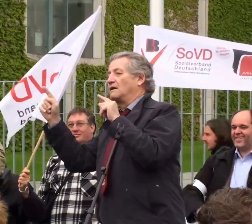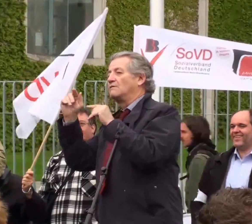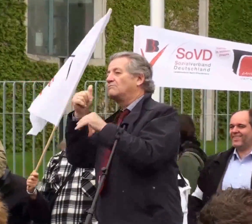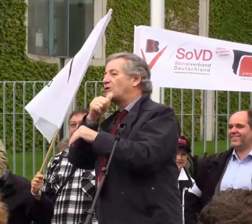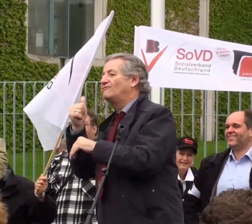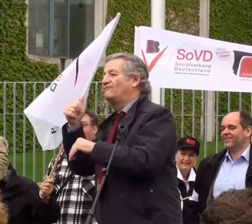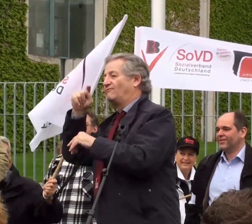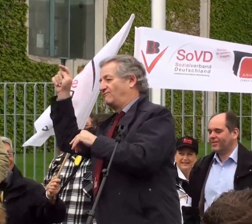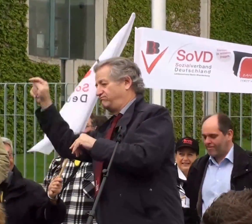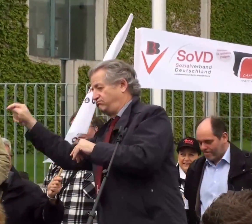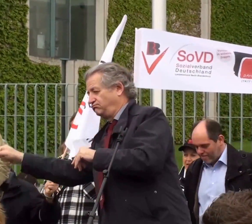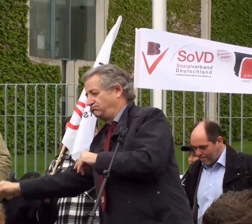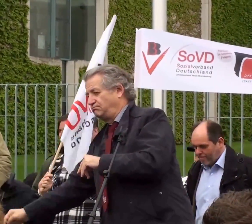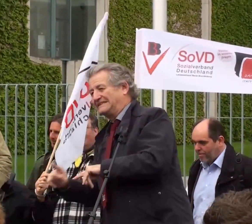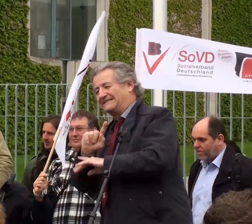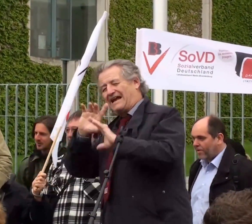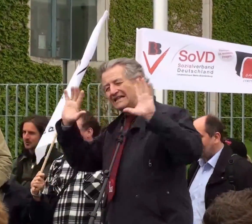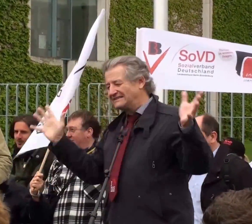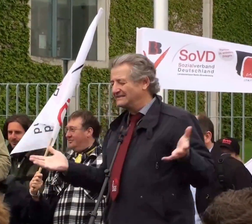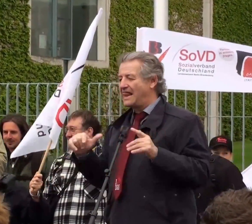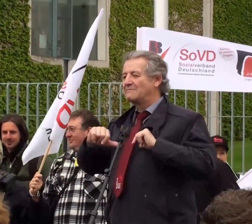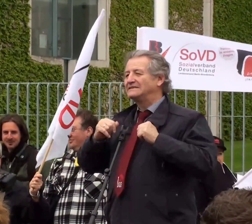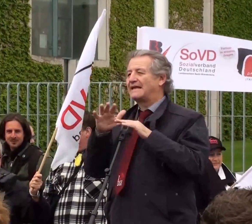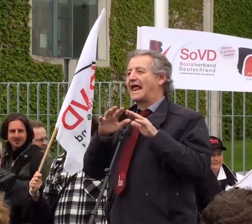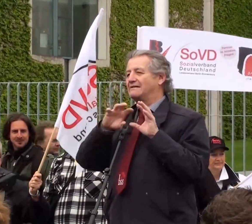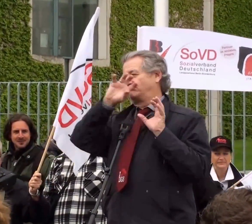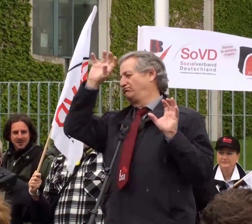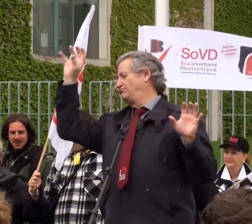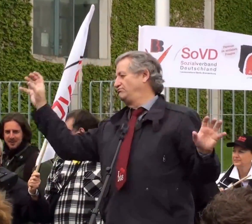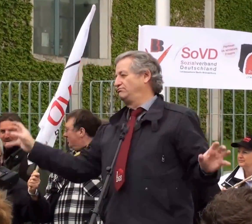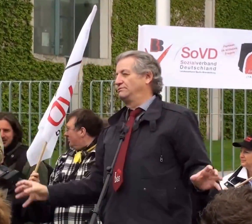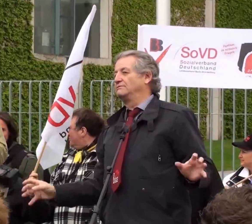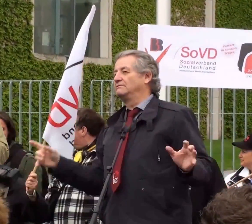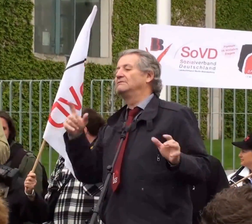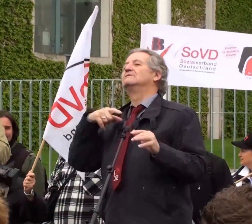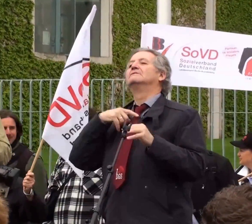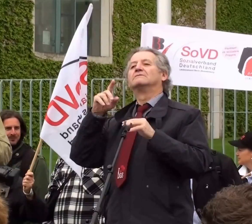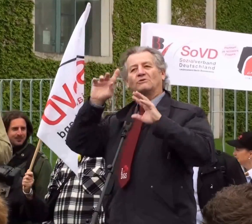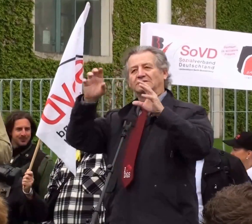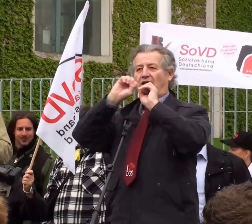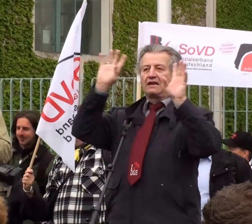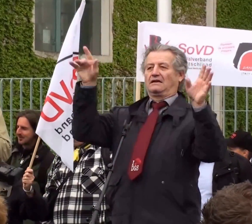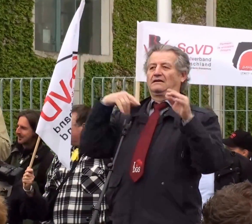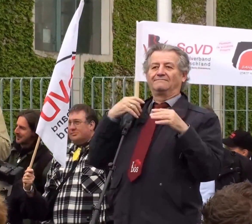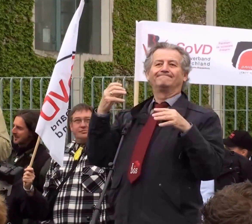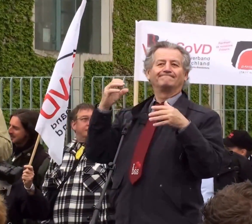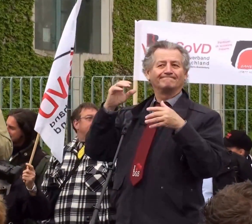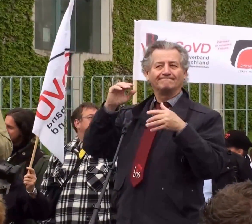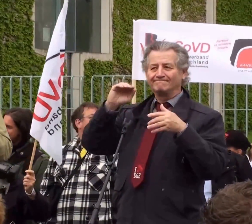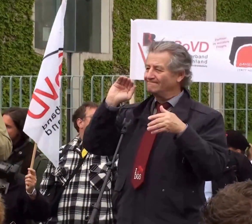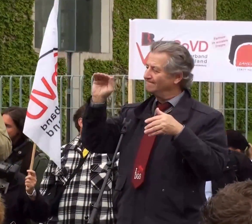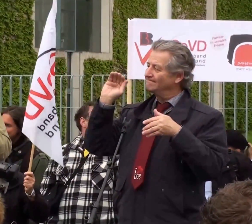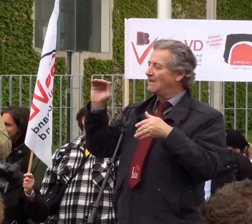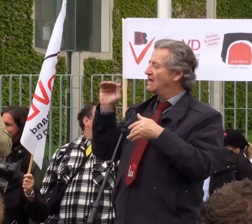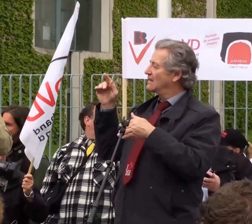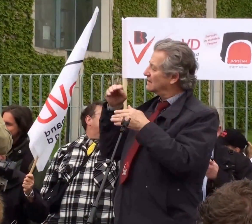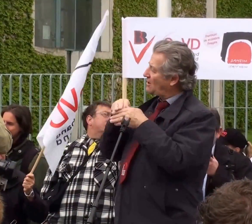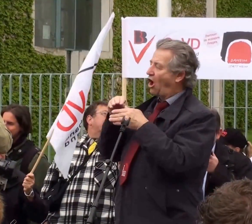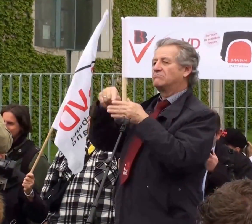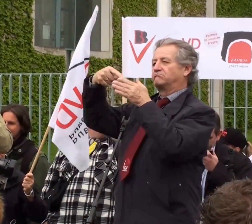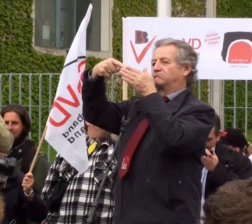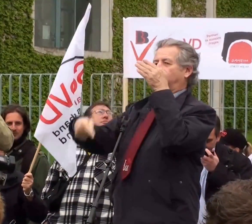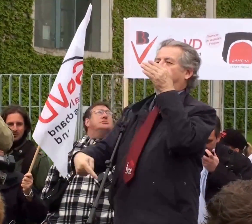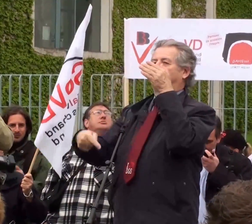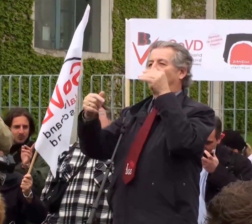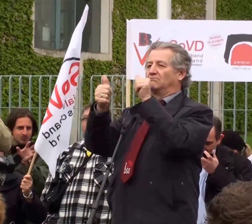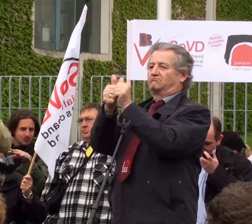Von der Forderung bis zur tatsächlichen Umsetzung ist immer noch so viel Zeit ins Land gegangen und es ist immer noch nicht so weit, dass wir sagen können, ja, wir sind